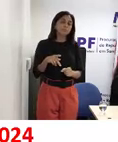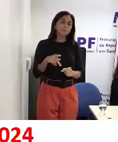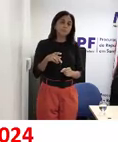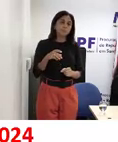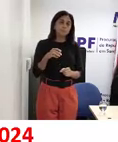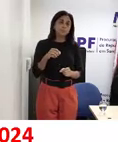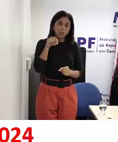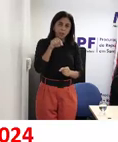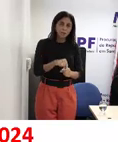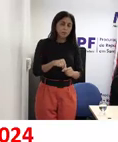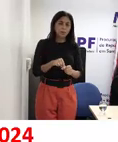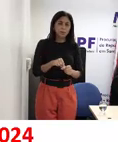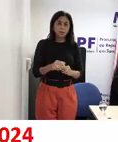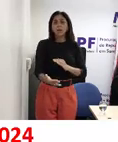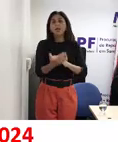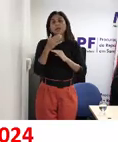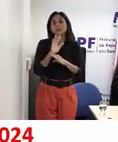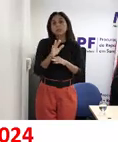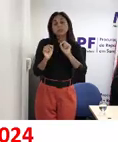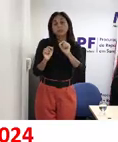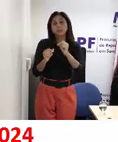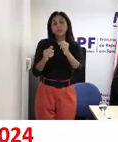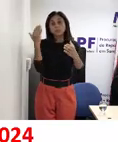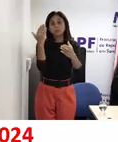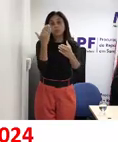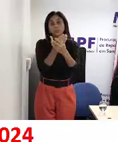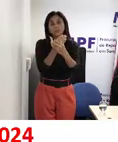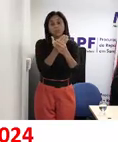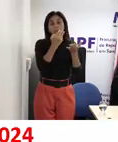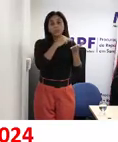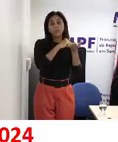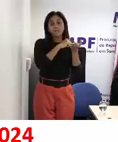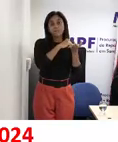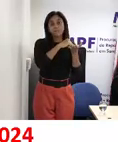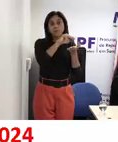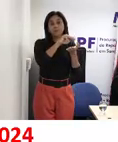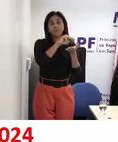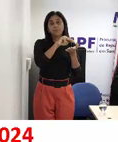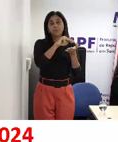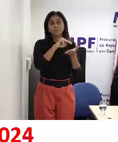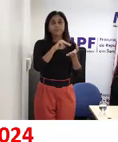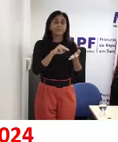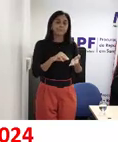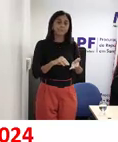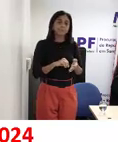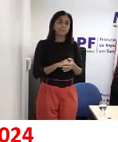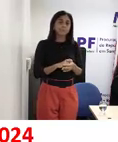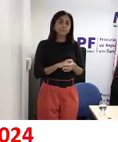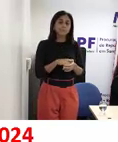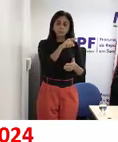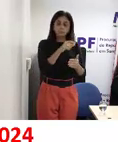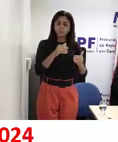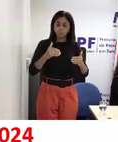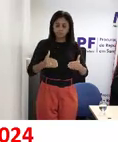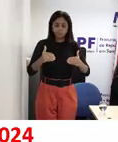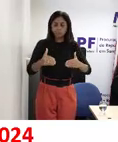campo um judiciário porque fazemos os inquéritos enviamos para eles fazerem aquela análise ali a gente cada um dentro da sua autonomia